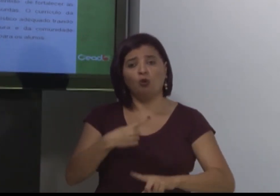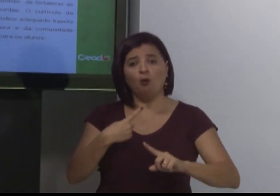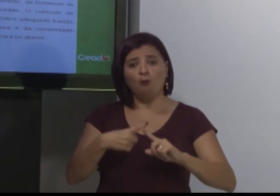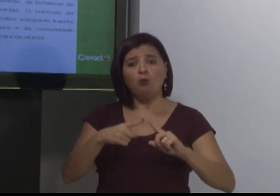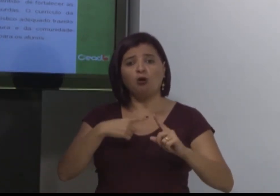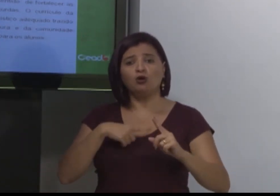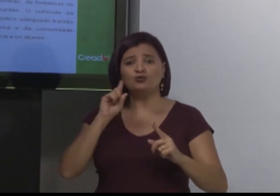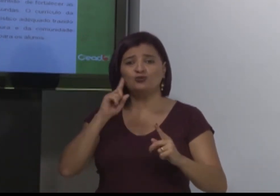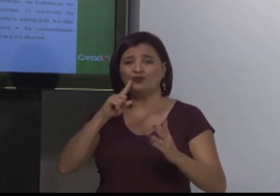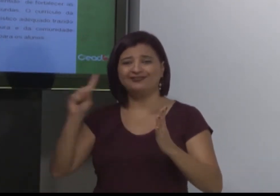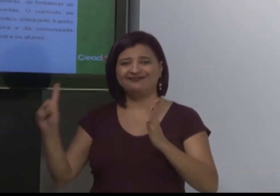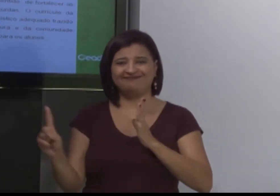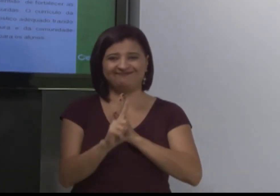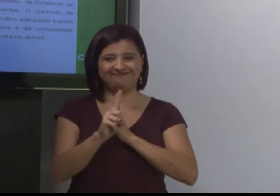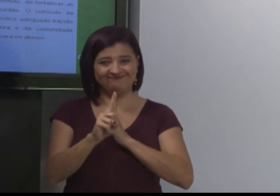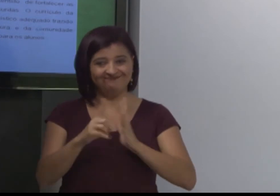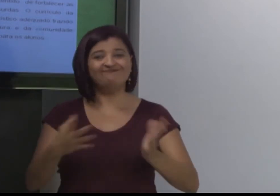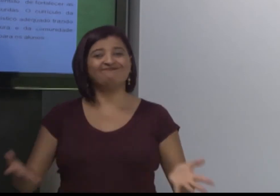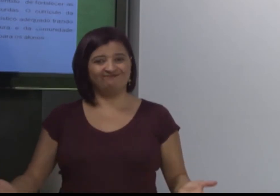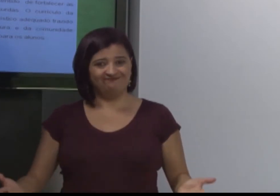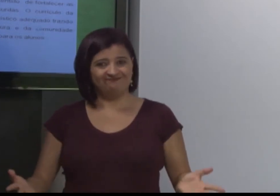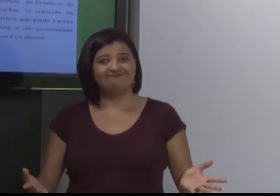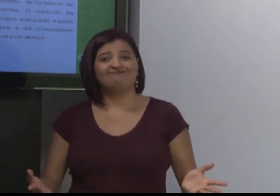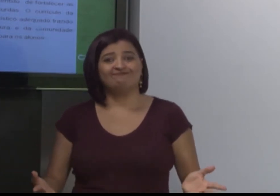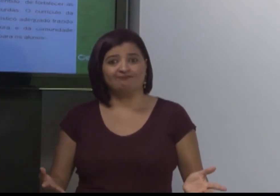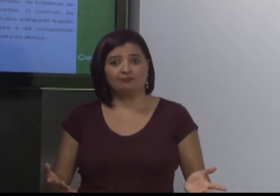Ou seja, o surdo como protagonista.